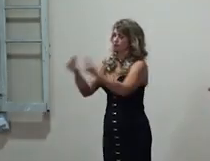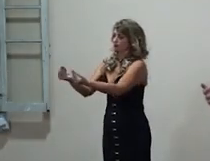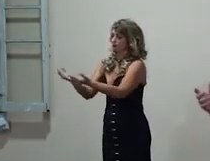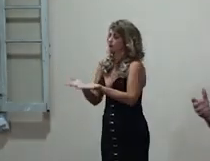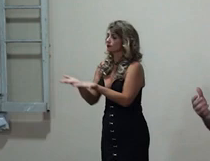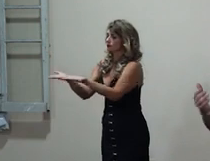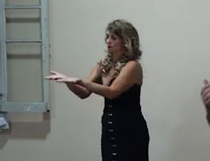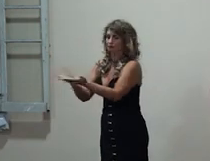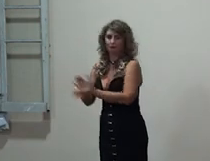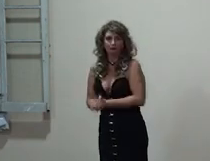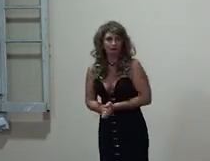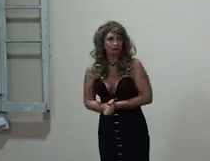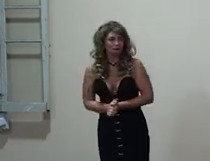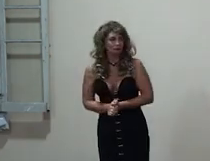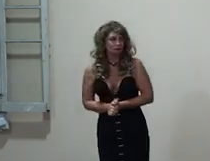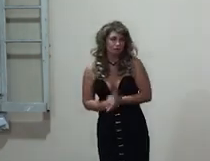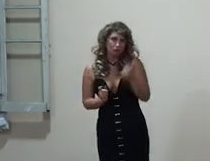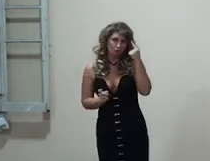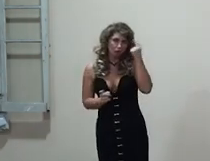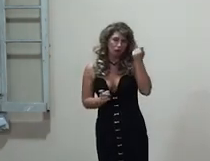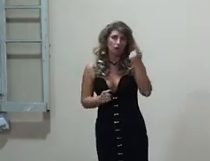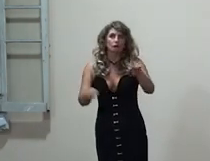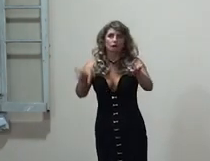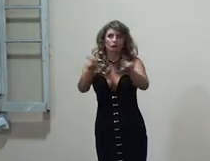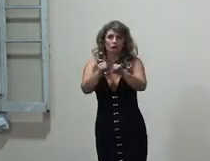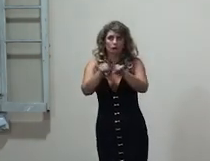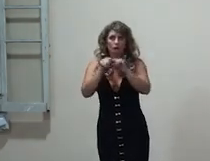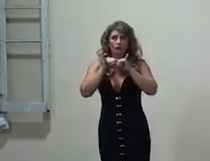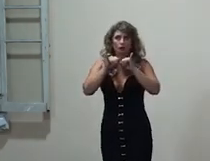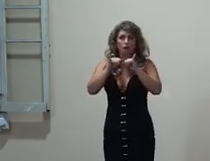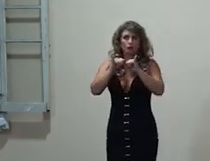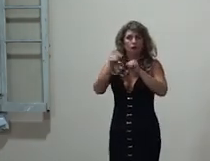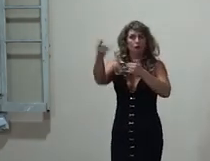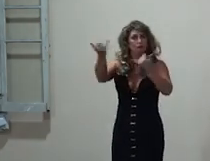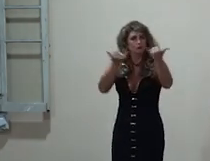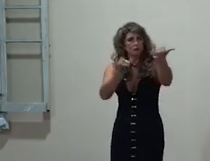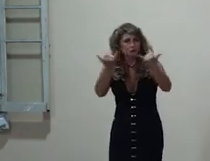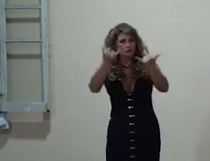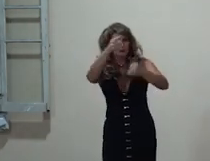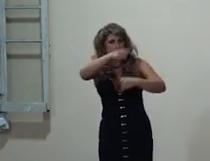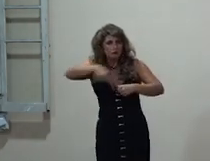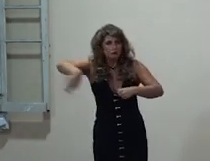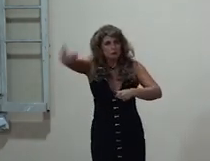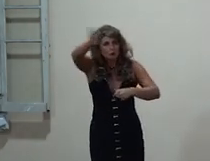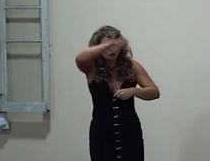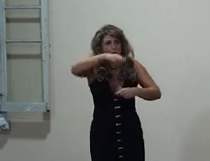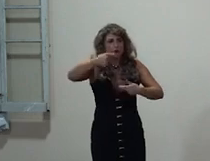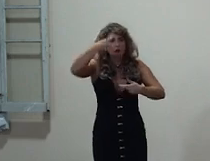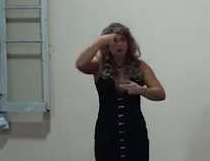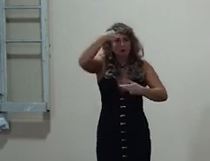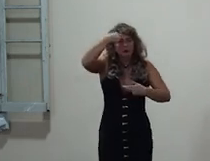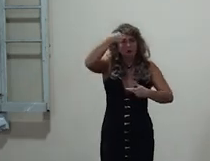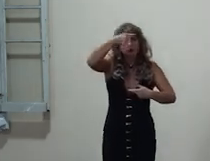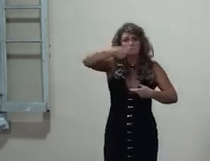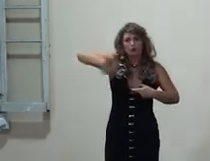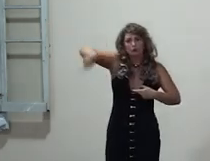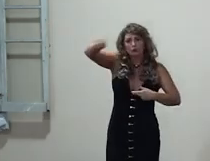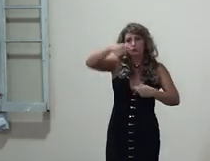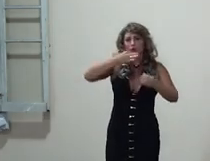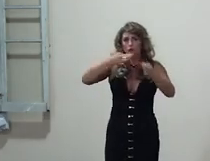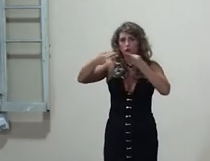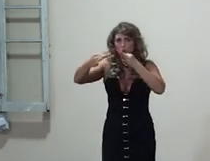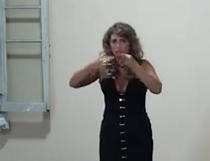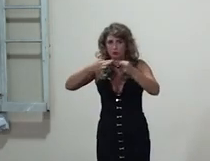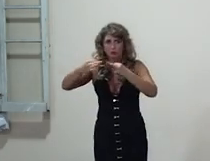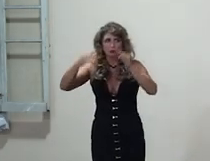conseguirmos, eu quero daí, dito isso, ouvir de vocês o que vocês têm para dizer, disso